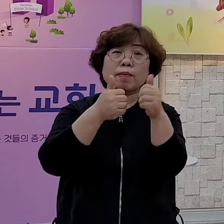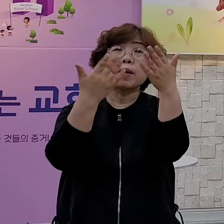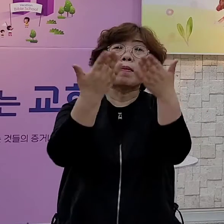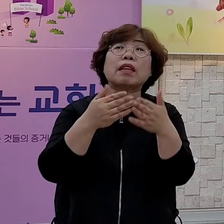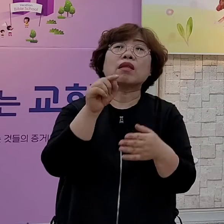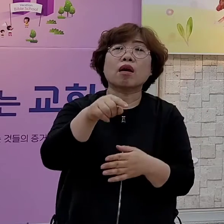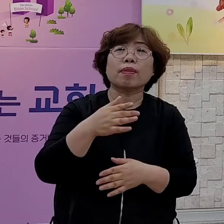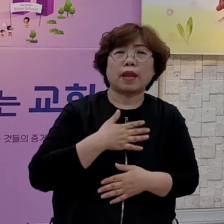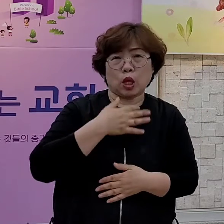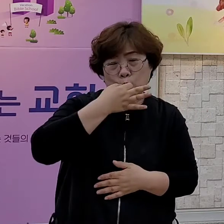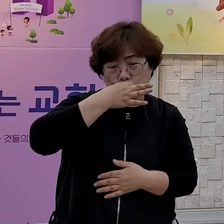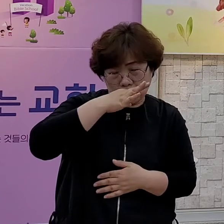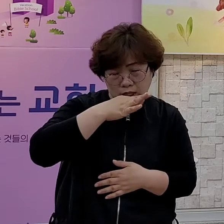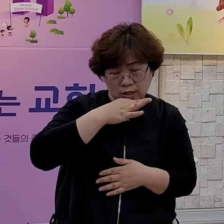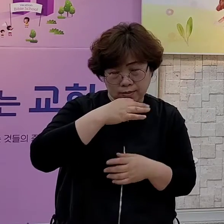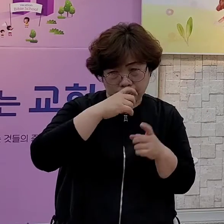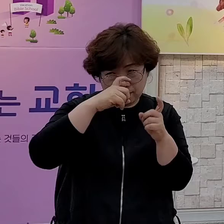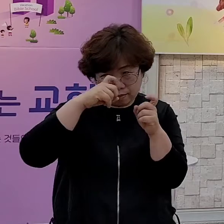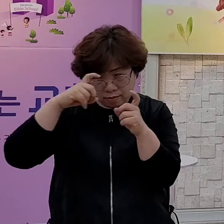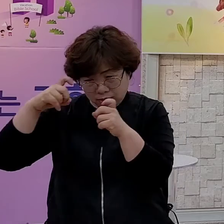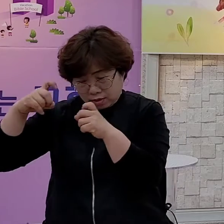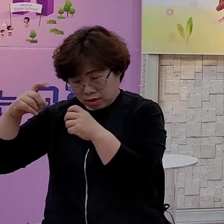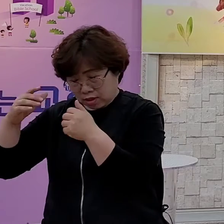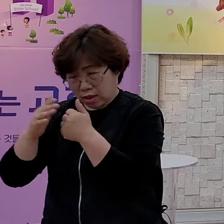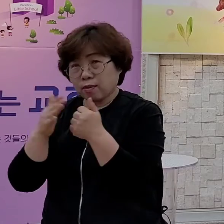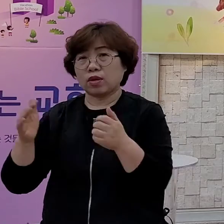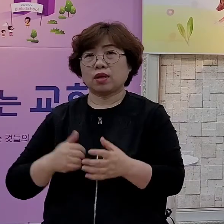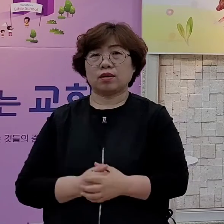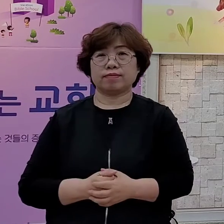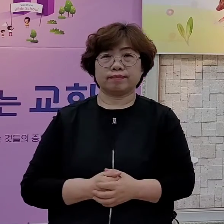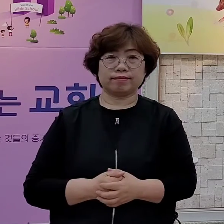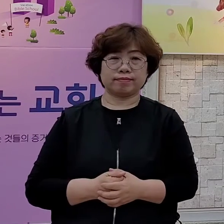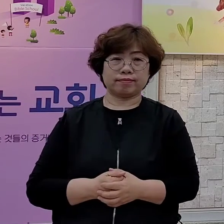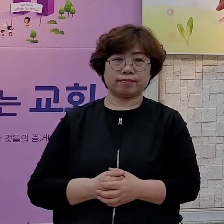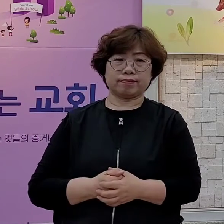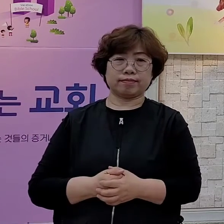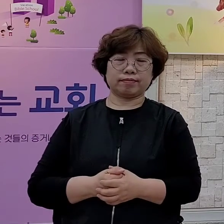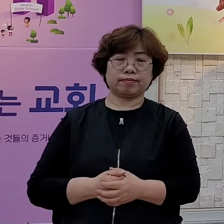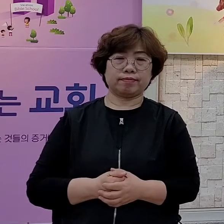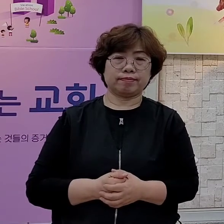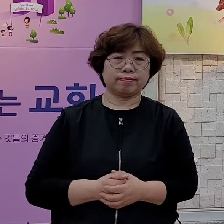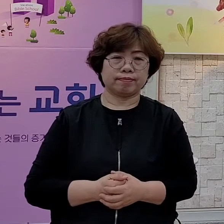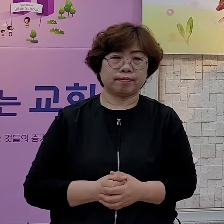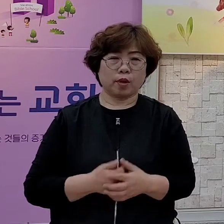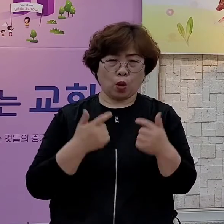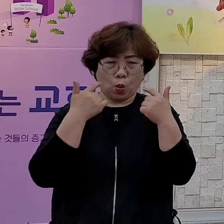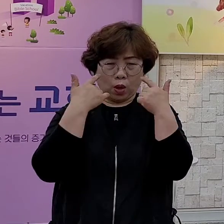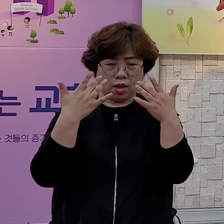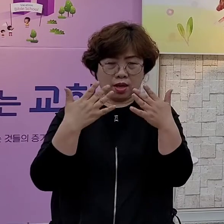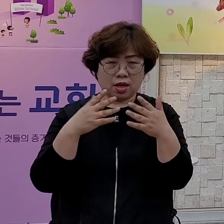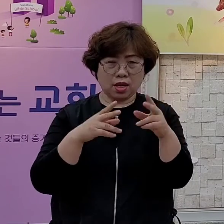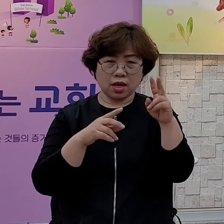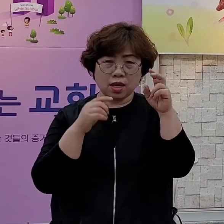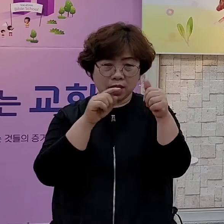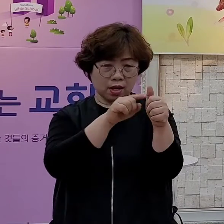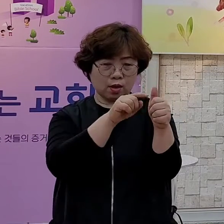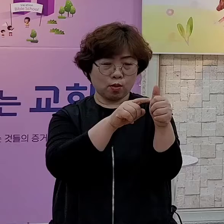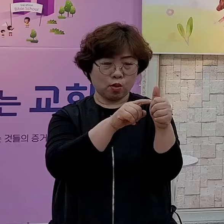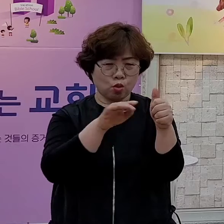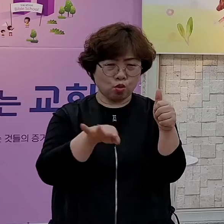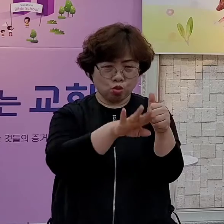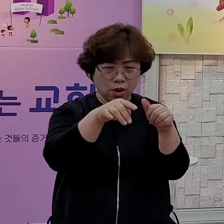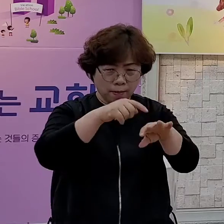자기 욕심에 끌려 미혹됨이니. 아멘. 분명하게 야고보는 우리의 마음을 정확하게 꿰뚫고